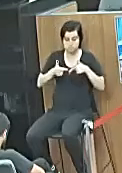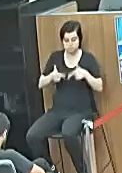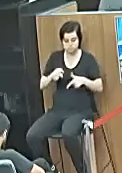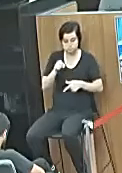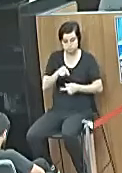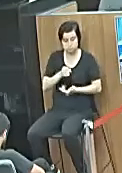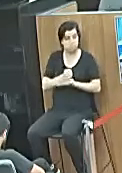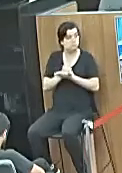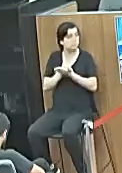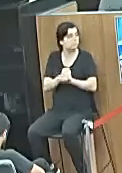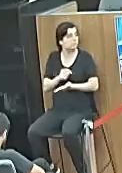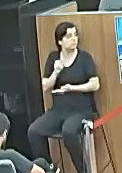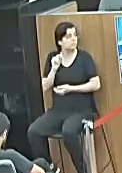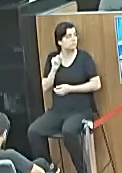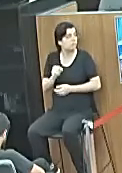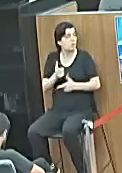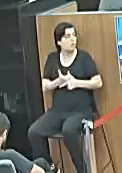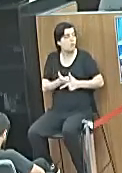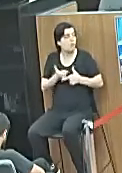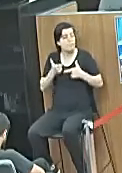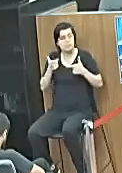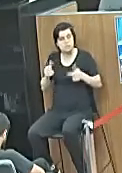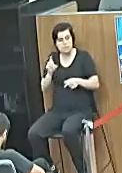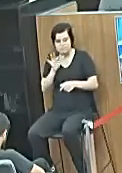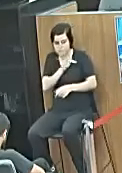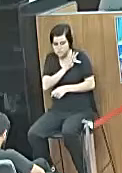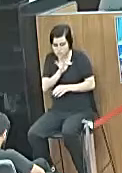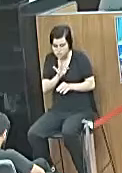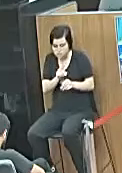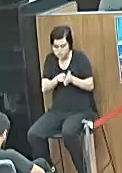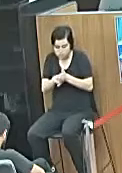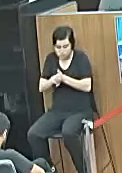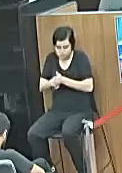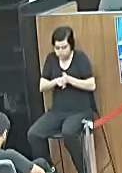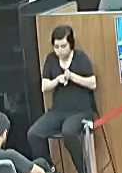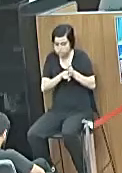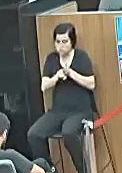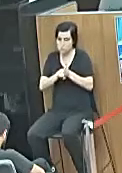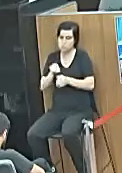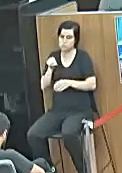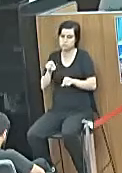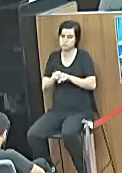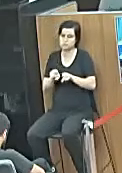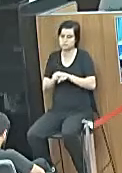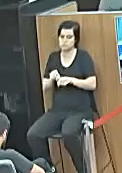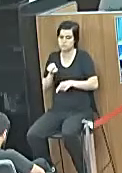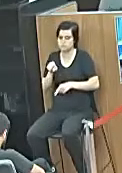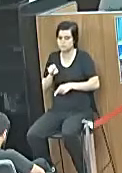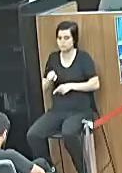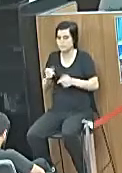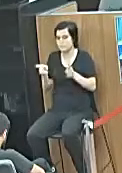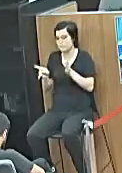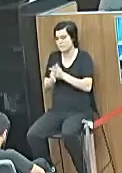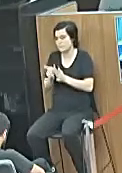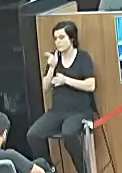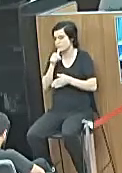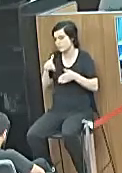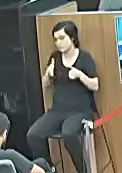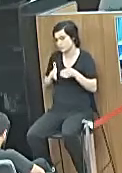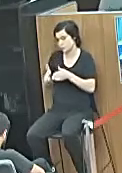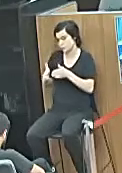finalidade de implementar a fiscalização mensal na utilização de recursos hídricos nas minas e nascentes como